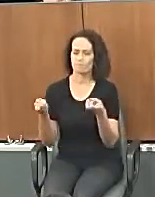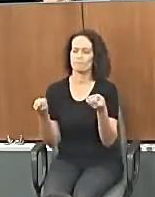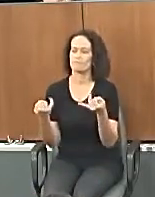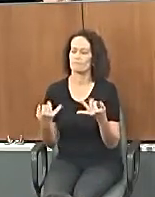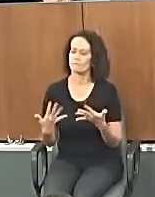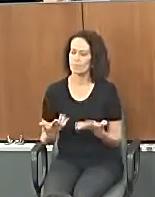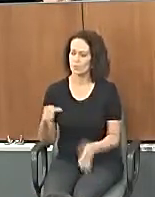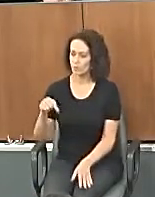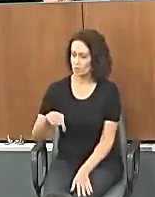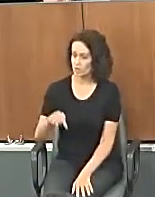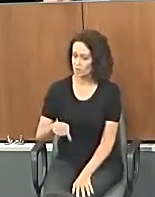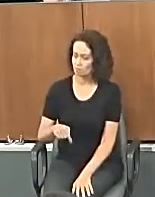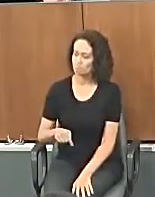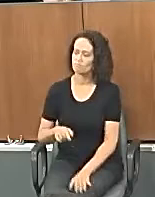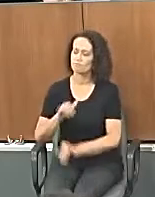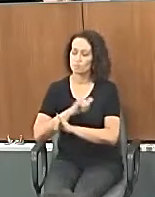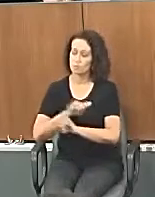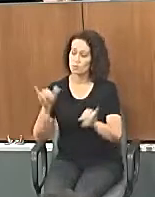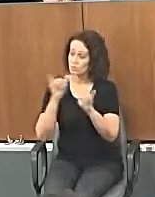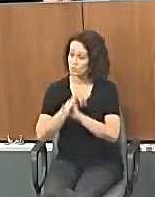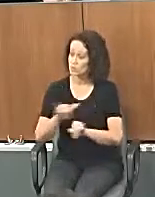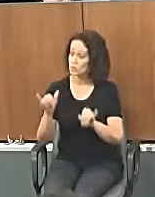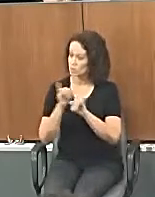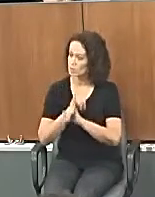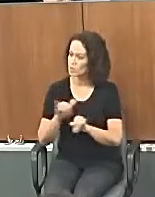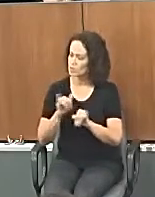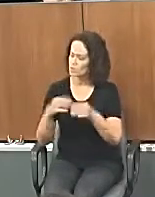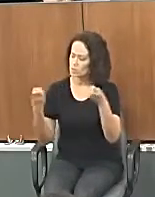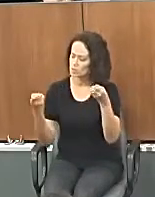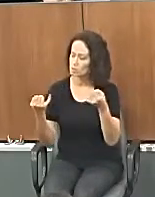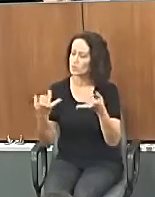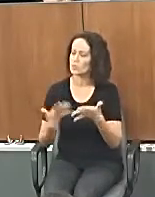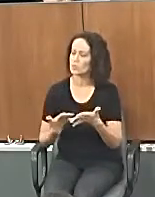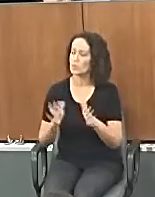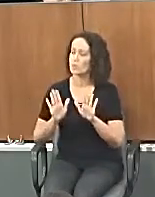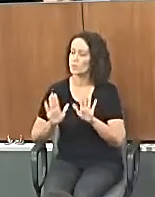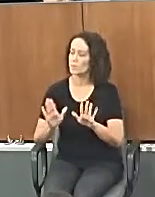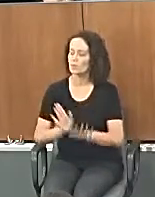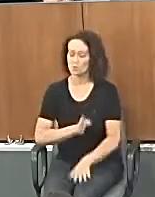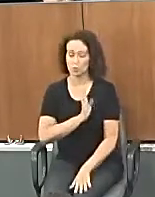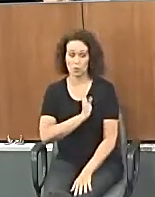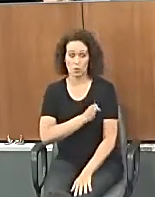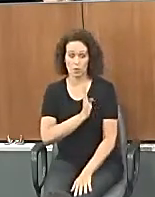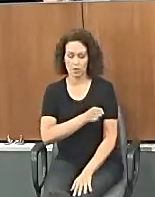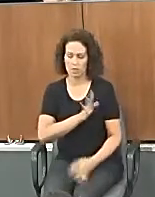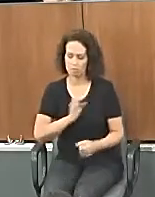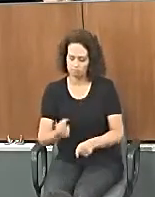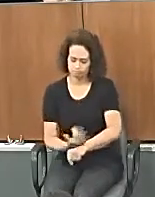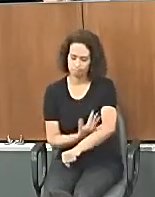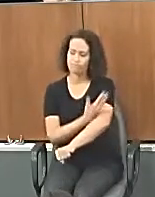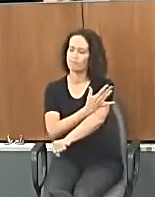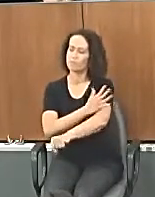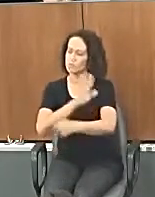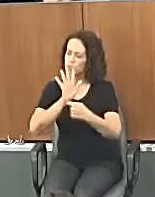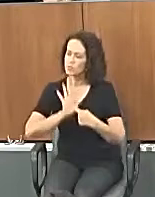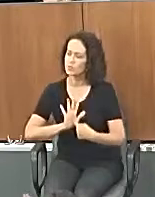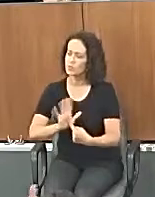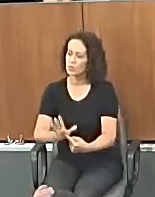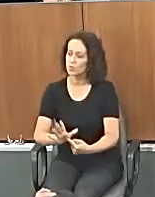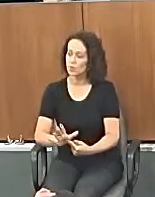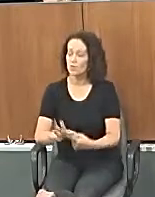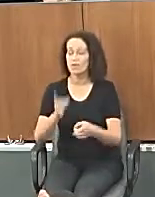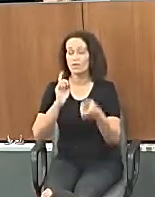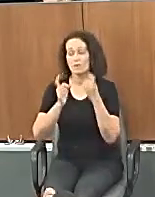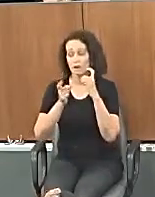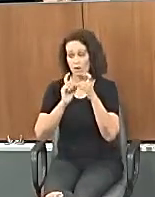ele disse tecnicamente mas o coração aflorou muito mais e lá nessa reunião